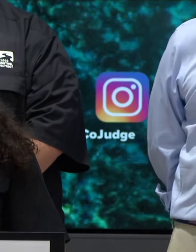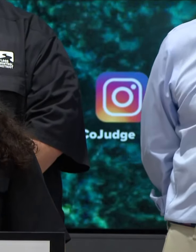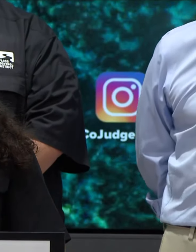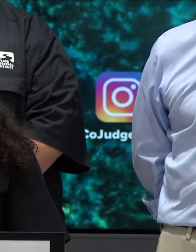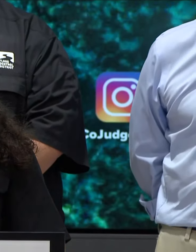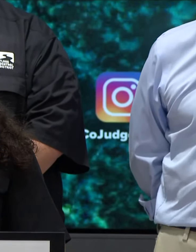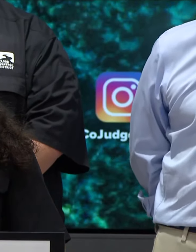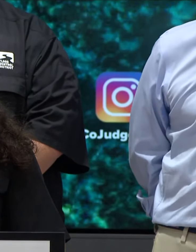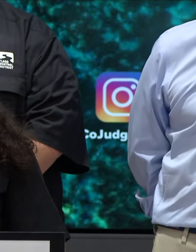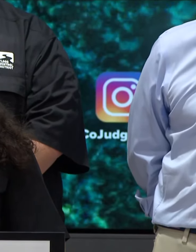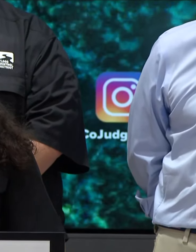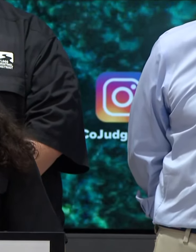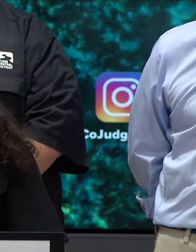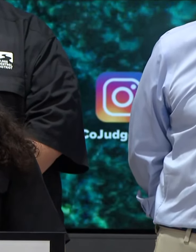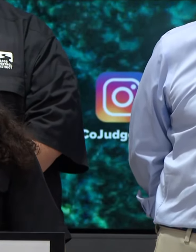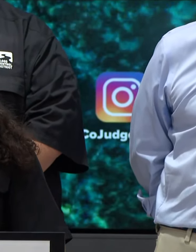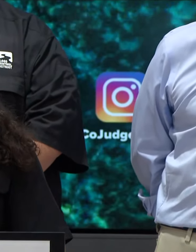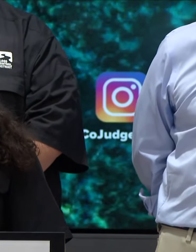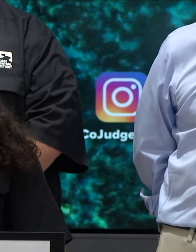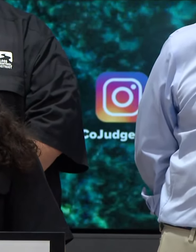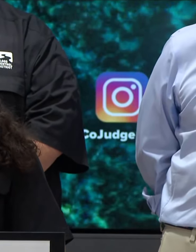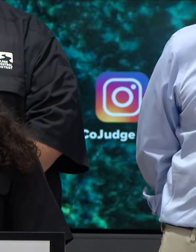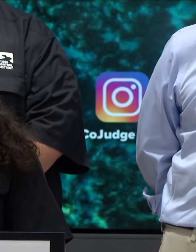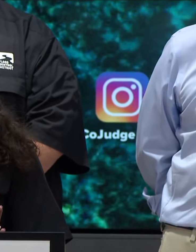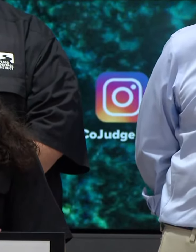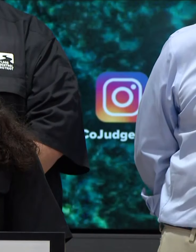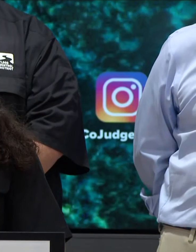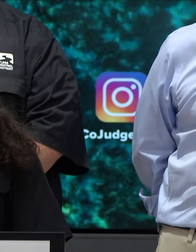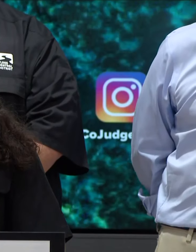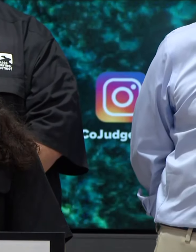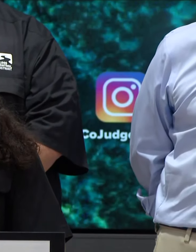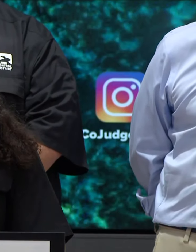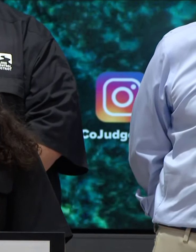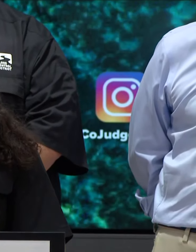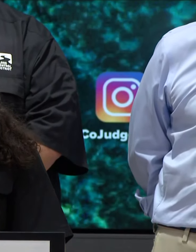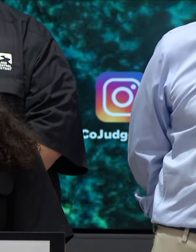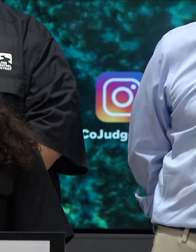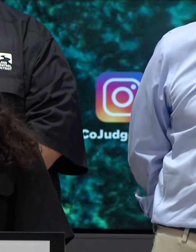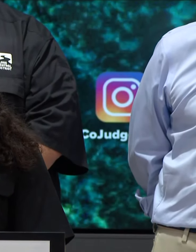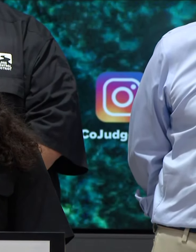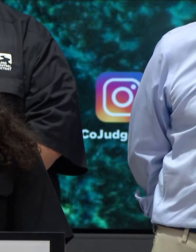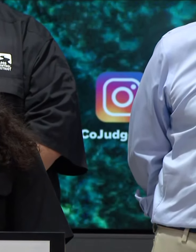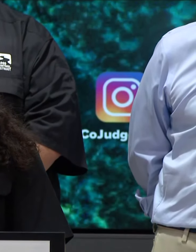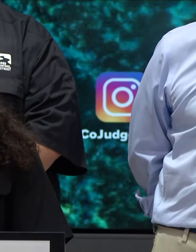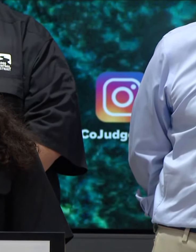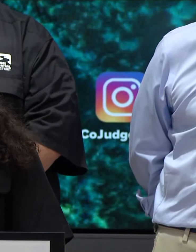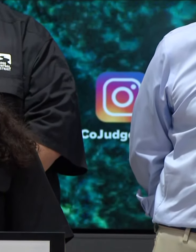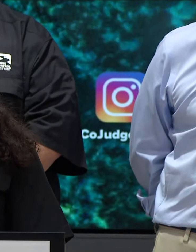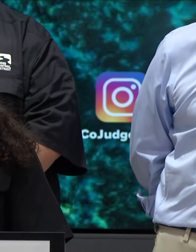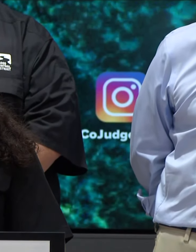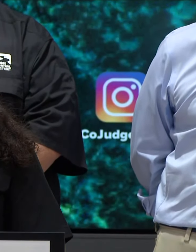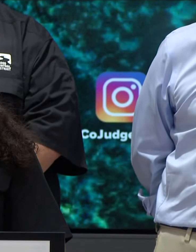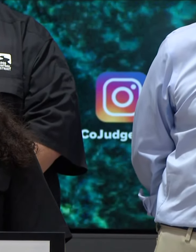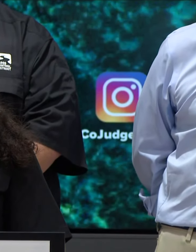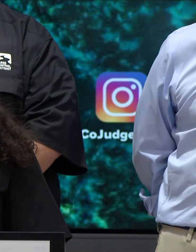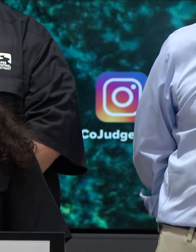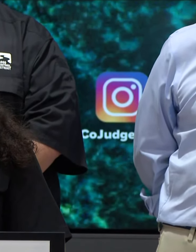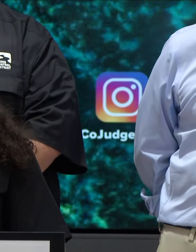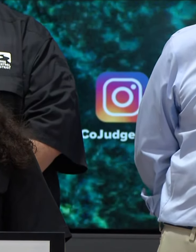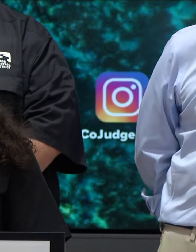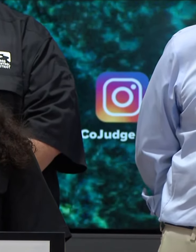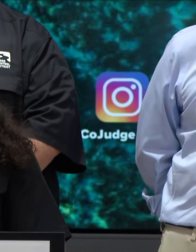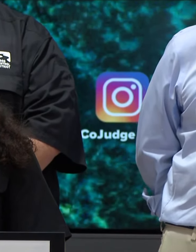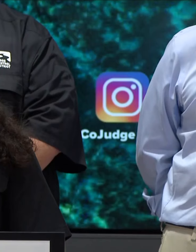poquito a comer un poco distinto, pero no es gran cosa y hay suficientes supermercados que sí tienen lo que